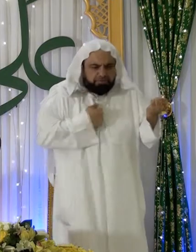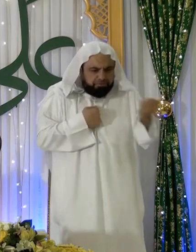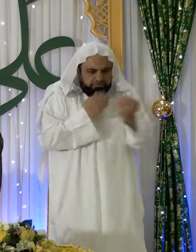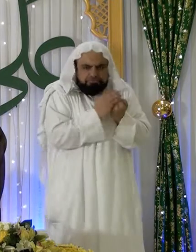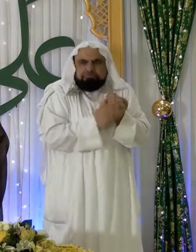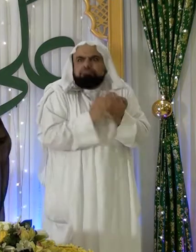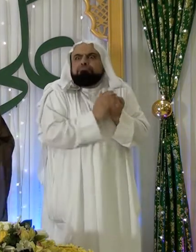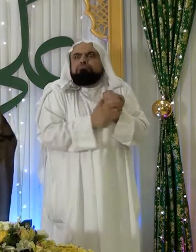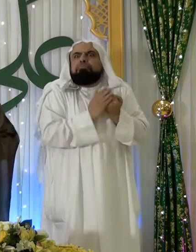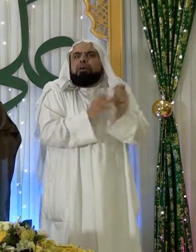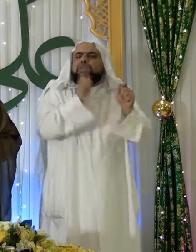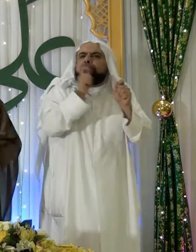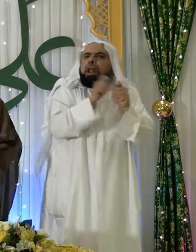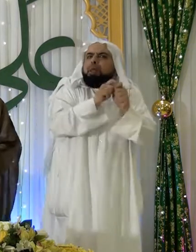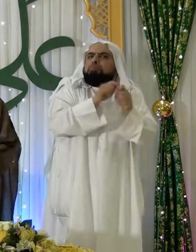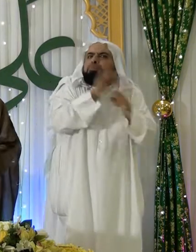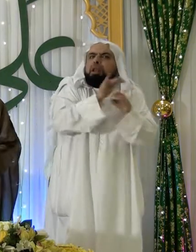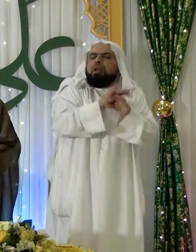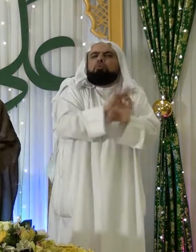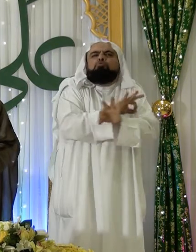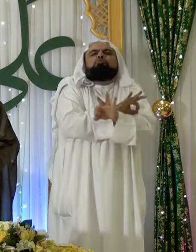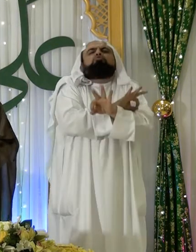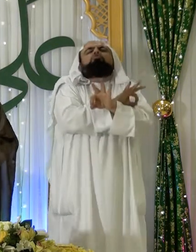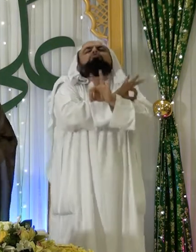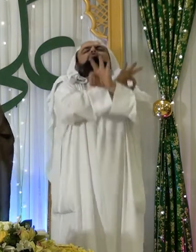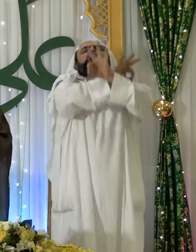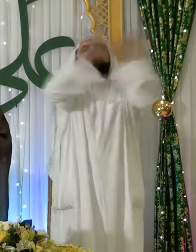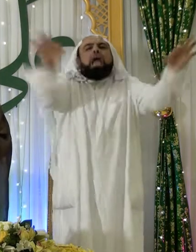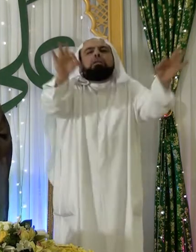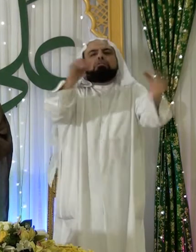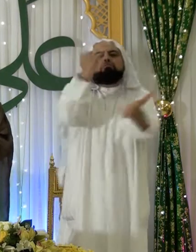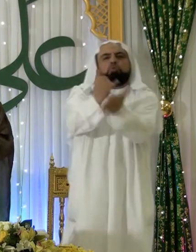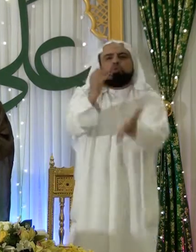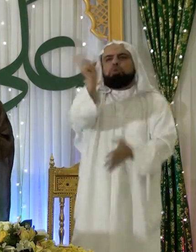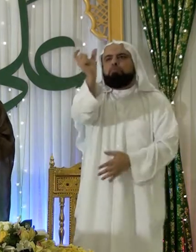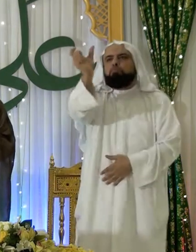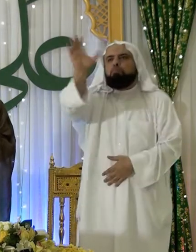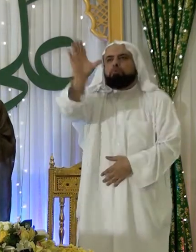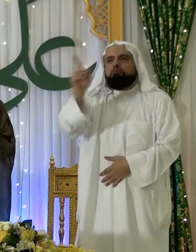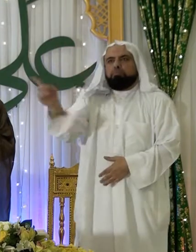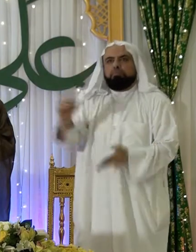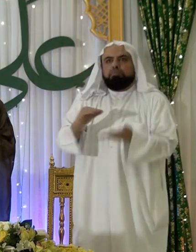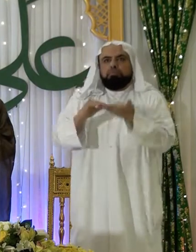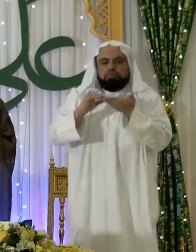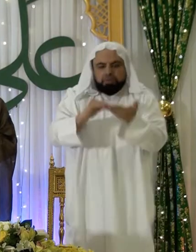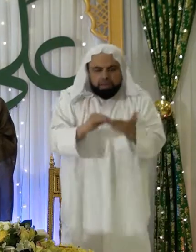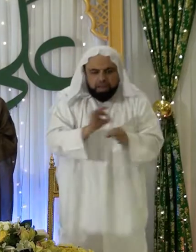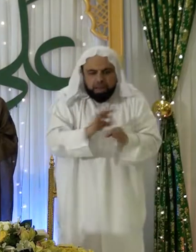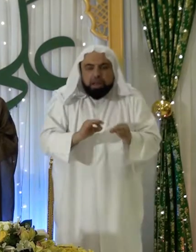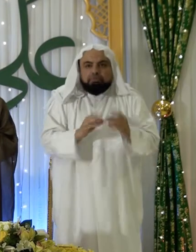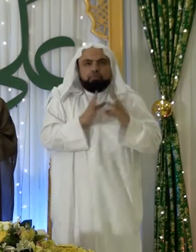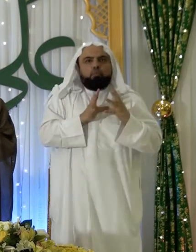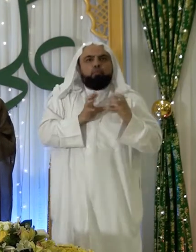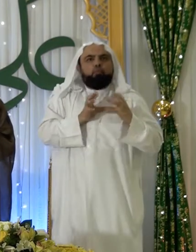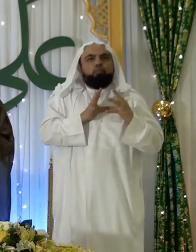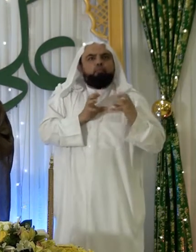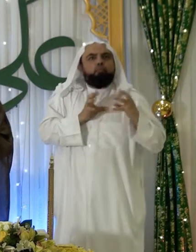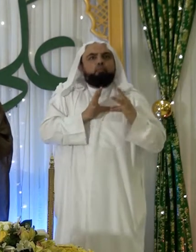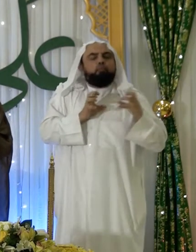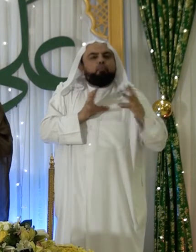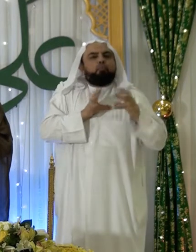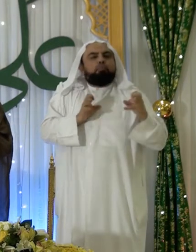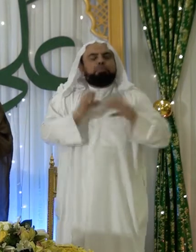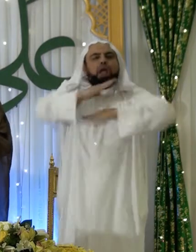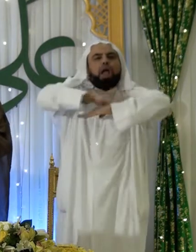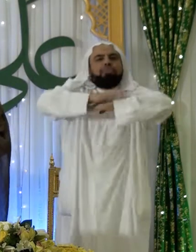وليتأدب على يدي رسول الله صلى الله عليه وآله ويتخلق بأخلاق رسول